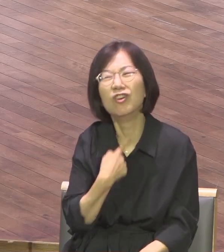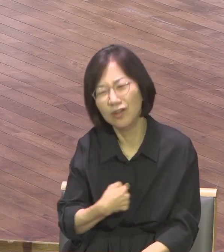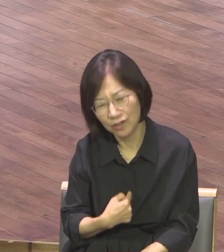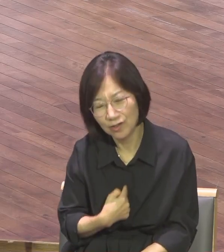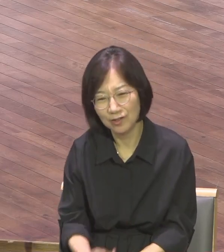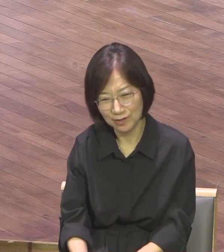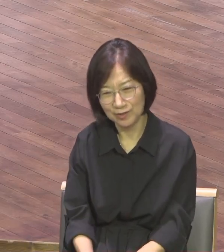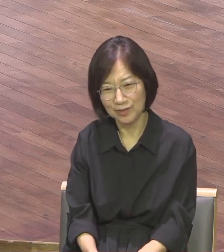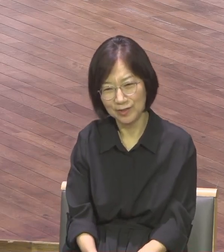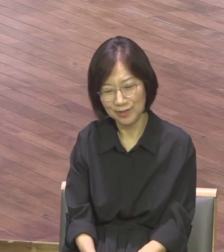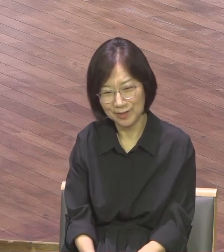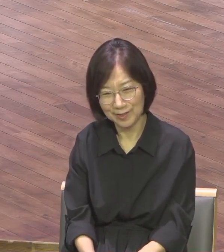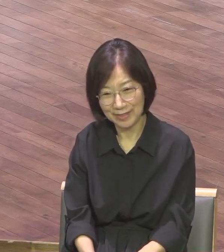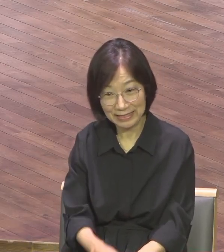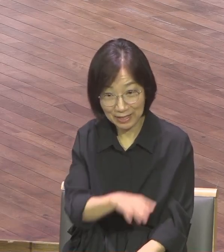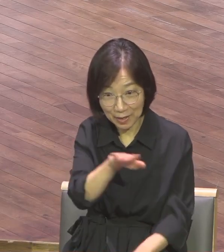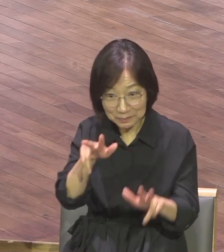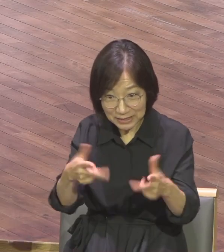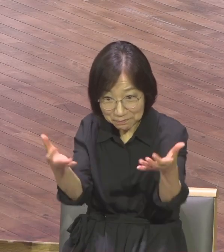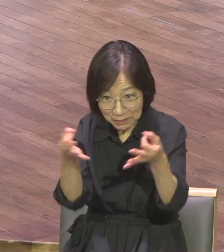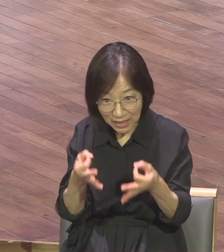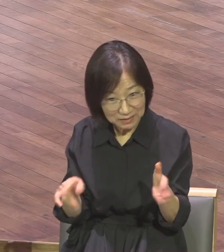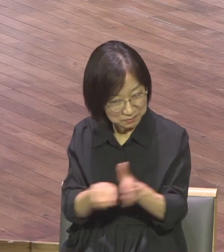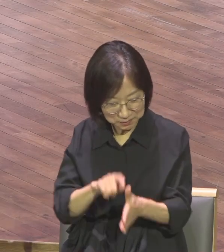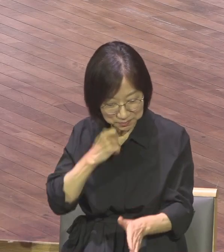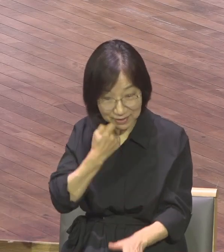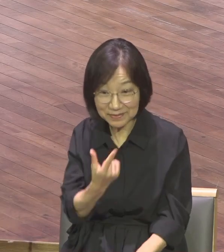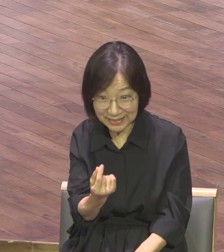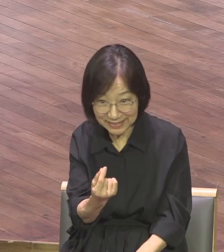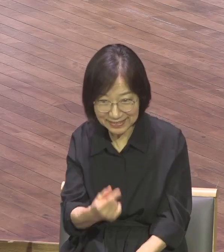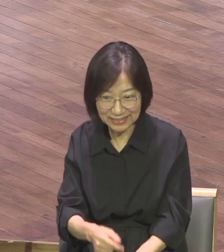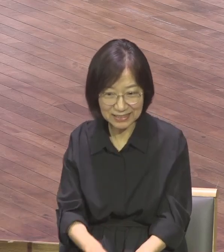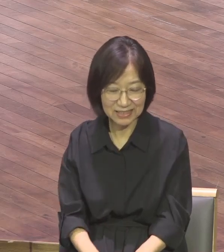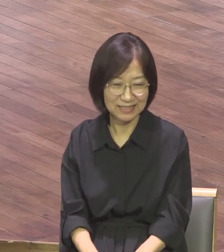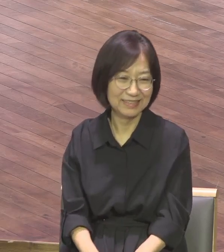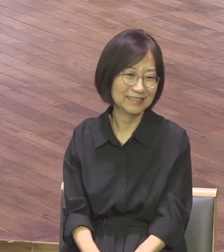실제로. 사단이 잡혀. 예수 믿는데 교회 다녀요.